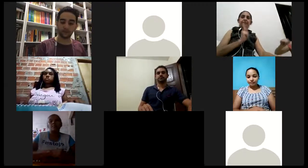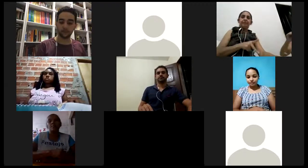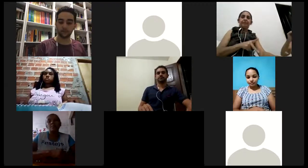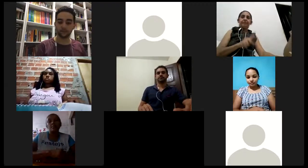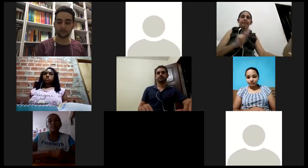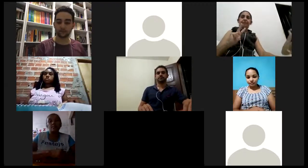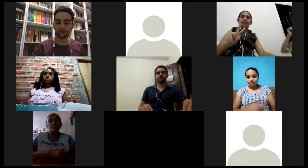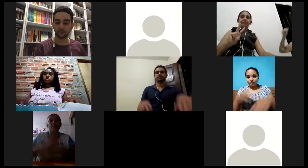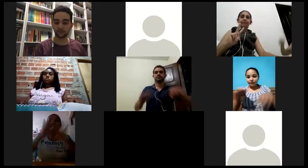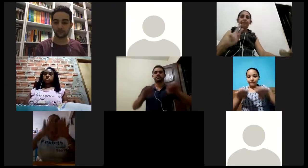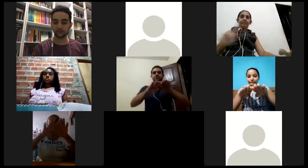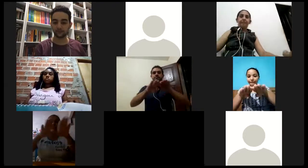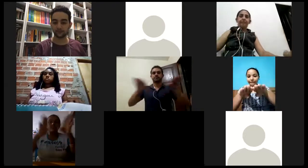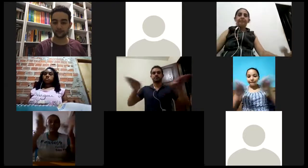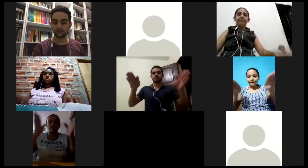mesa,